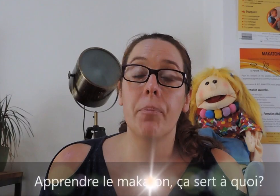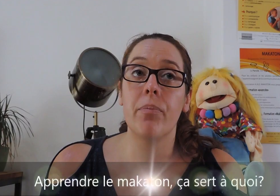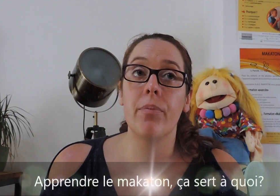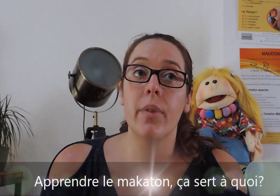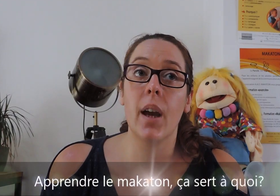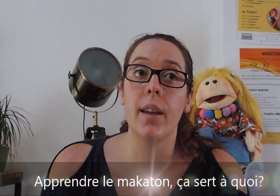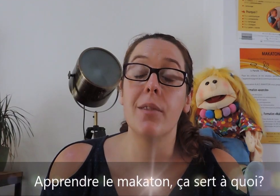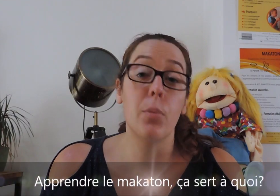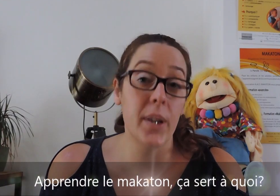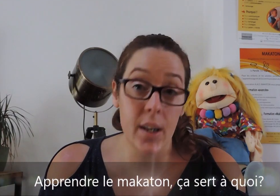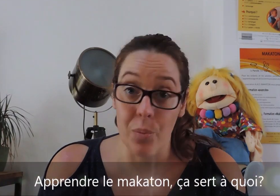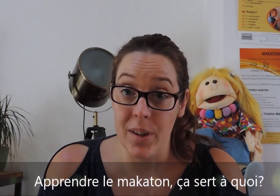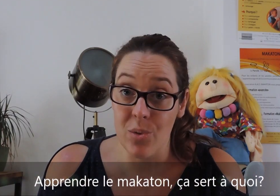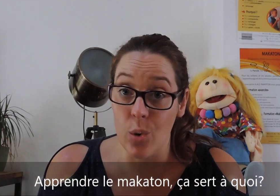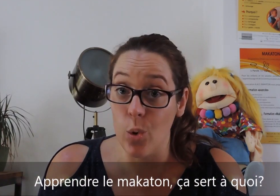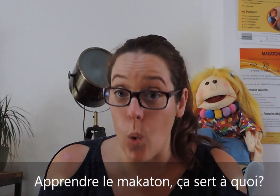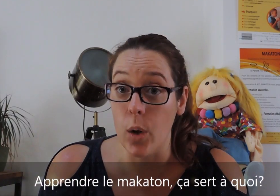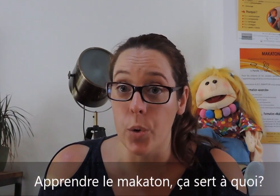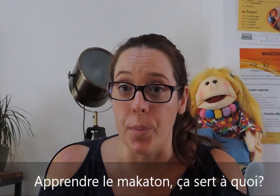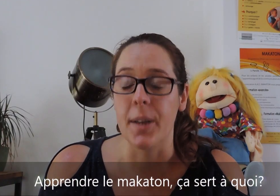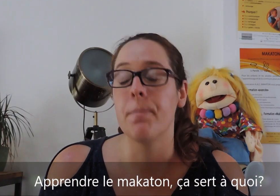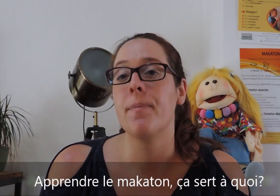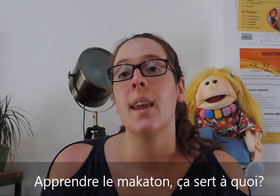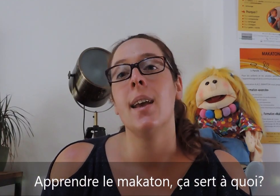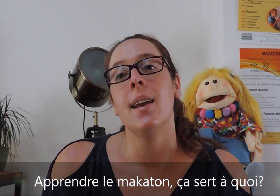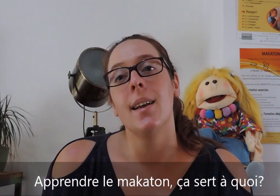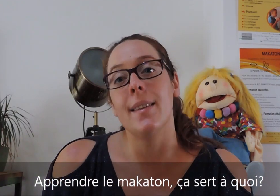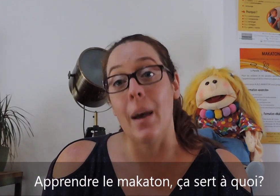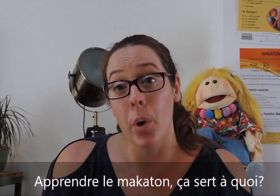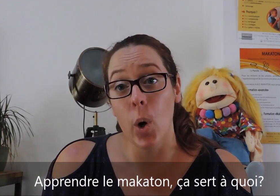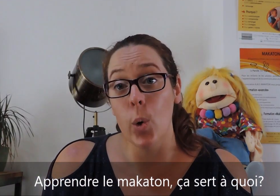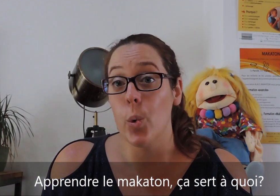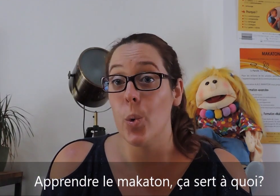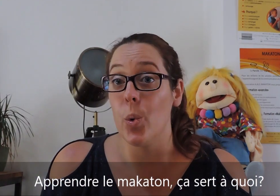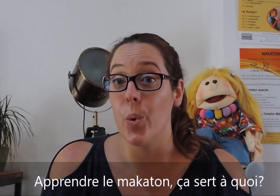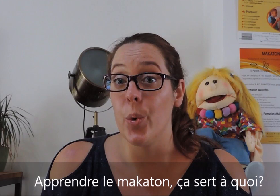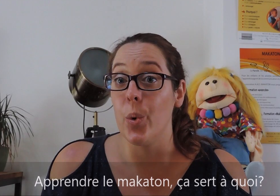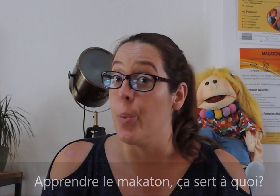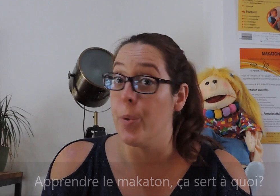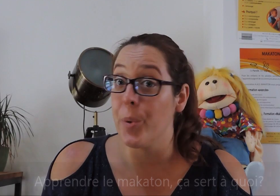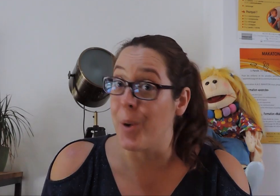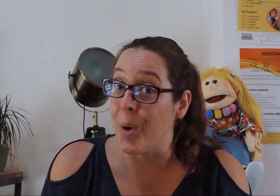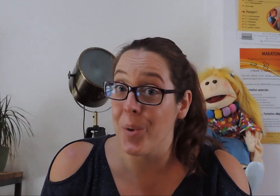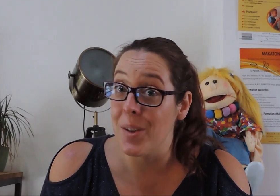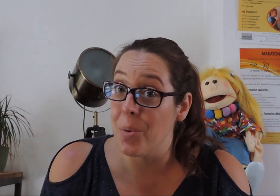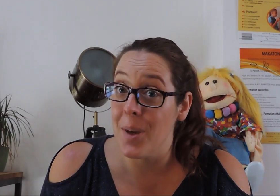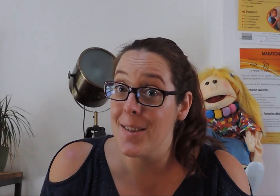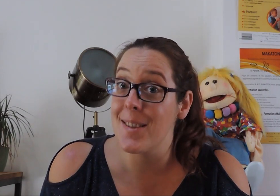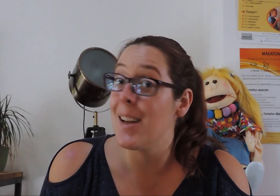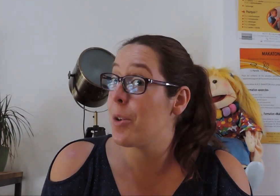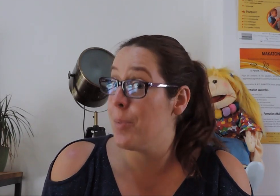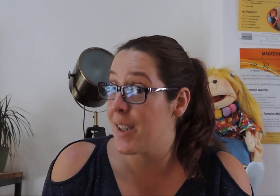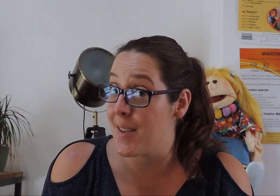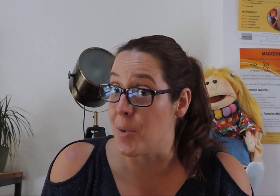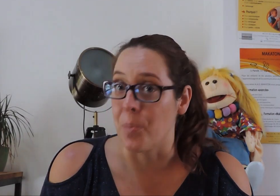développer des compétences dans 3 gros domaines d'abord le plus grand des domaines c'est la communication